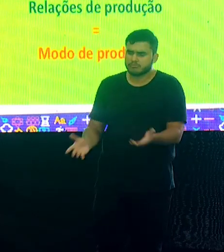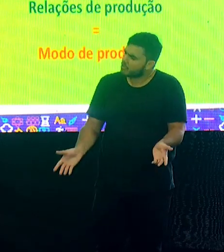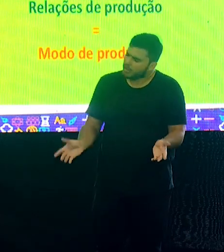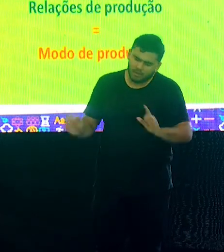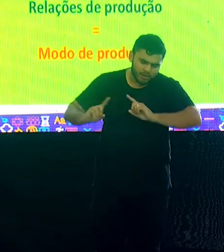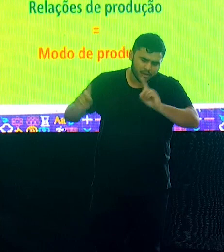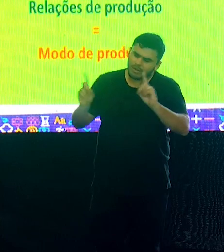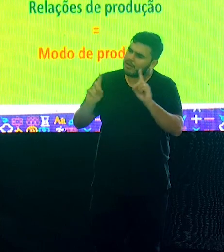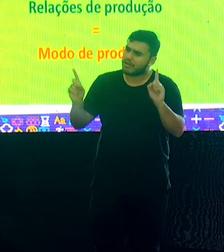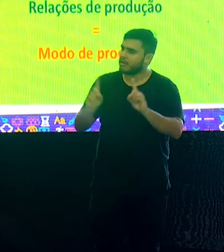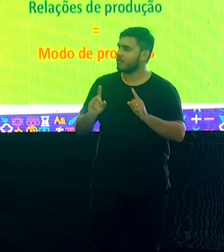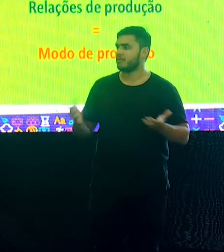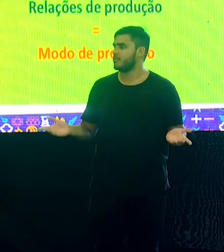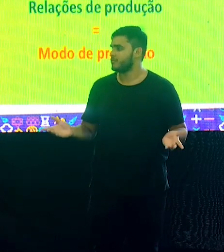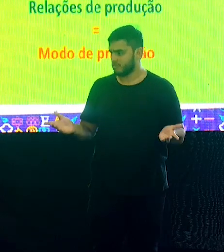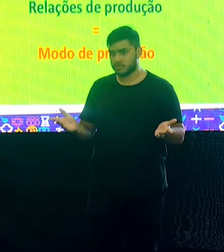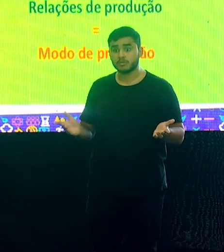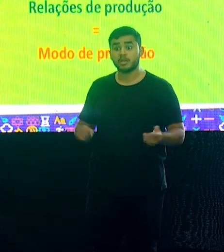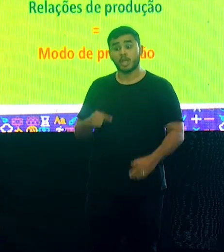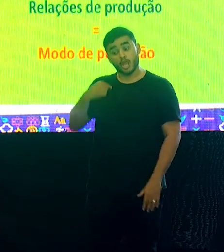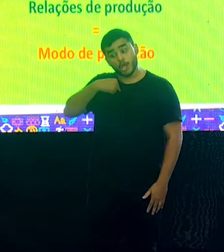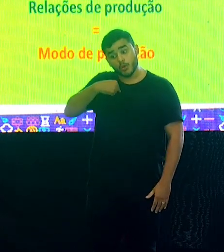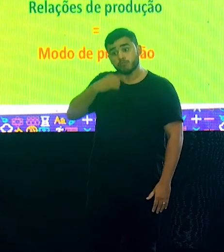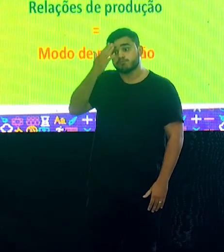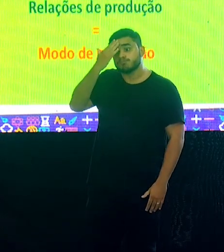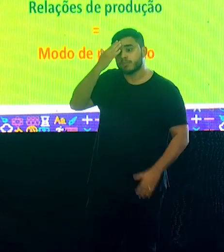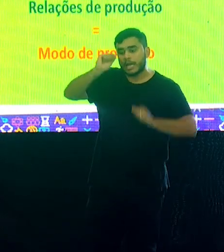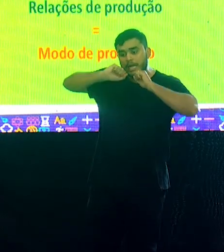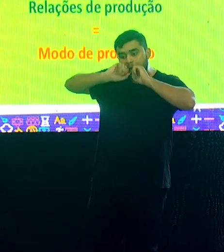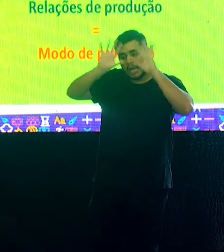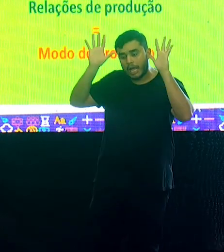você aprende. Você precisa entender.